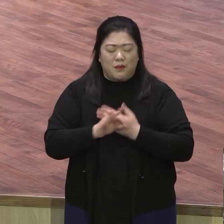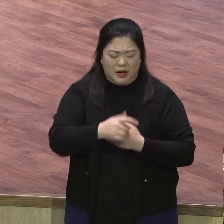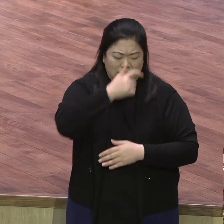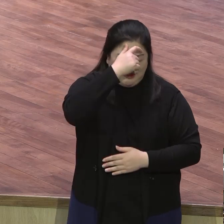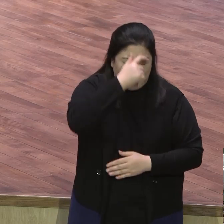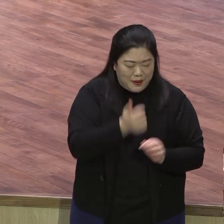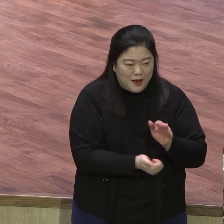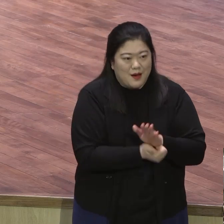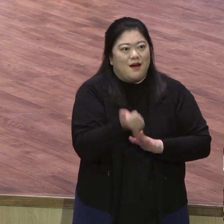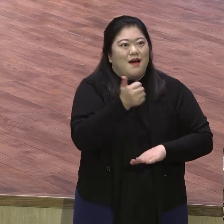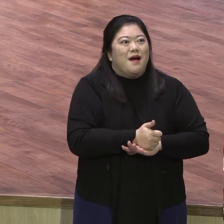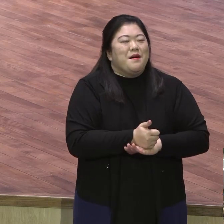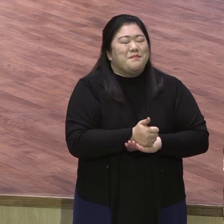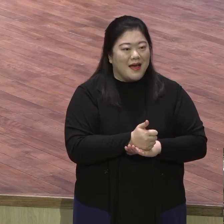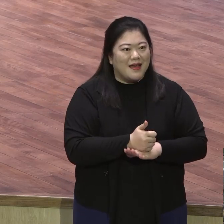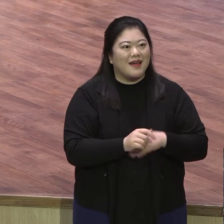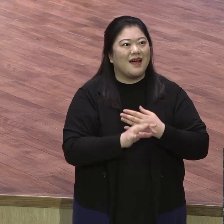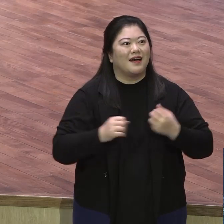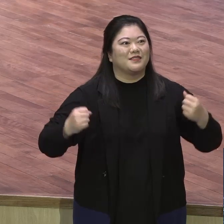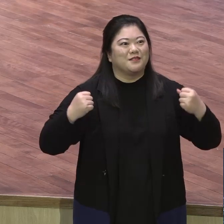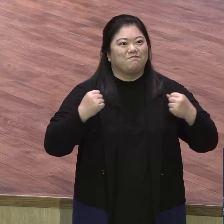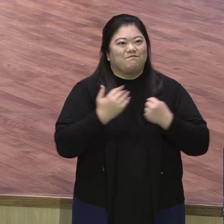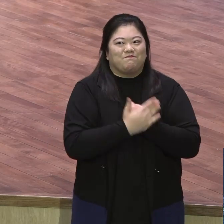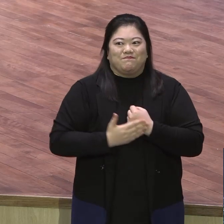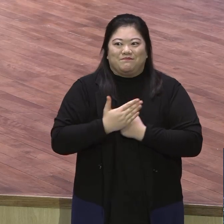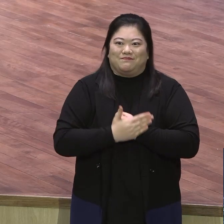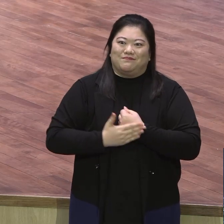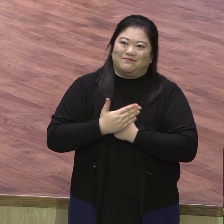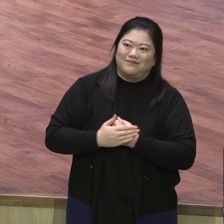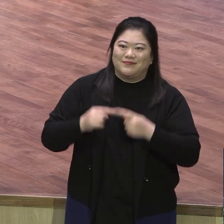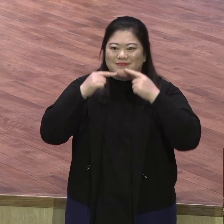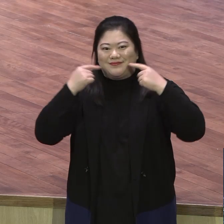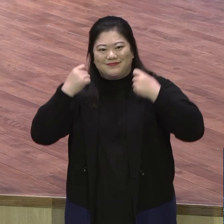예배 성공하는 사람 특징 생명력이 있어요. 힘이 있습니다.